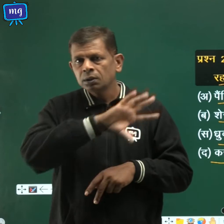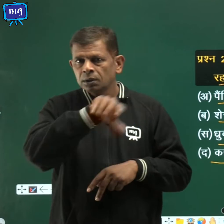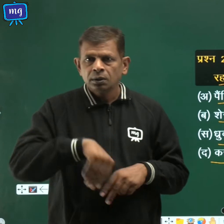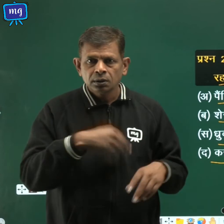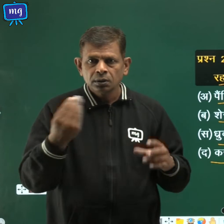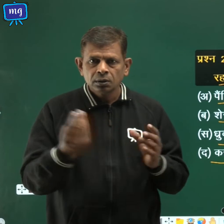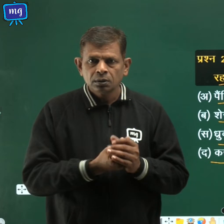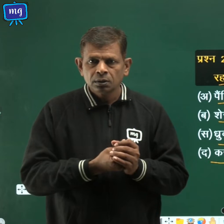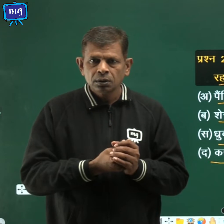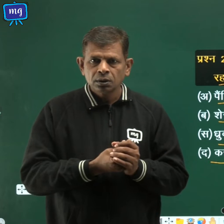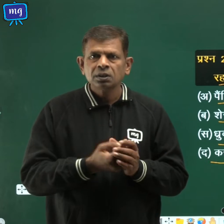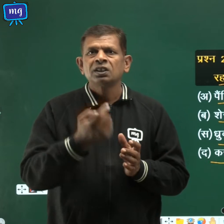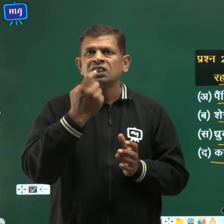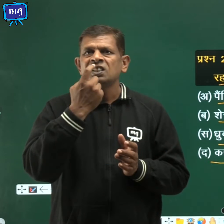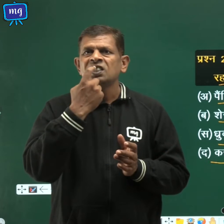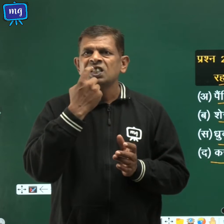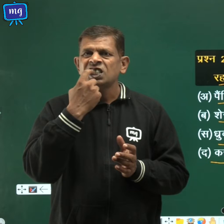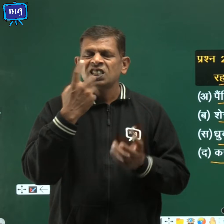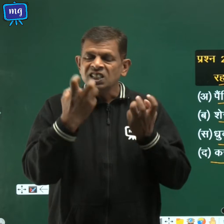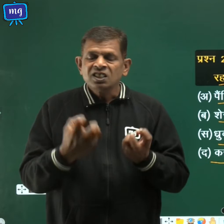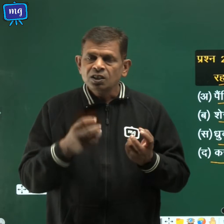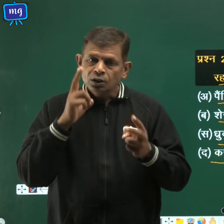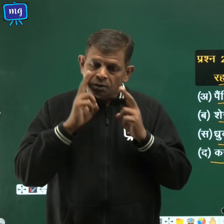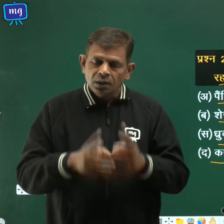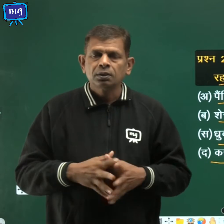सब ध्रुवीय क्षेत्रों में पाए जाते हैं।